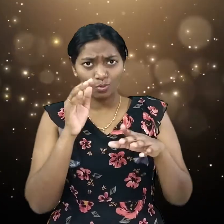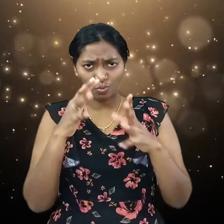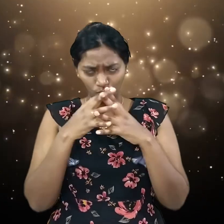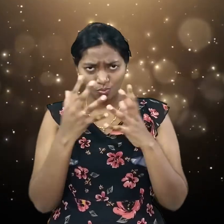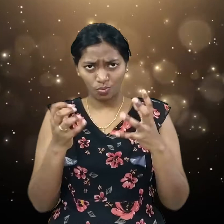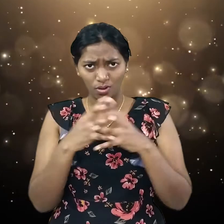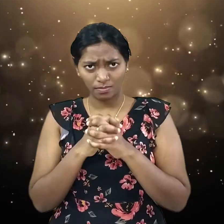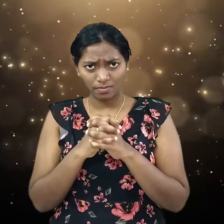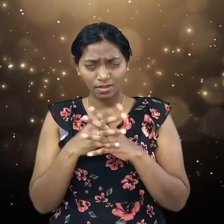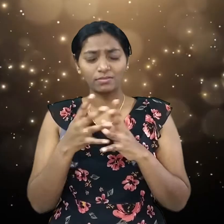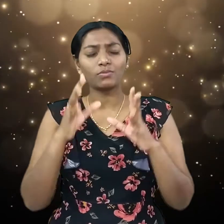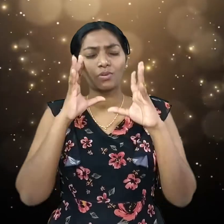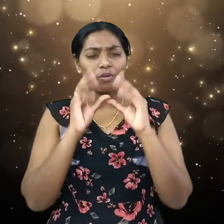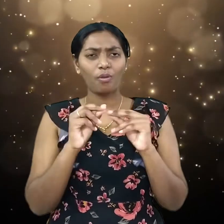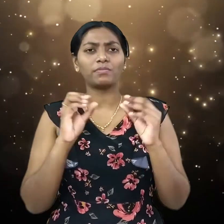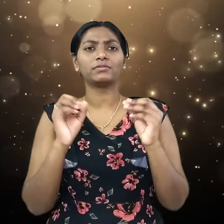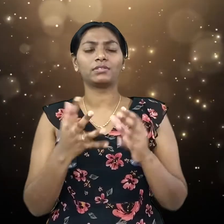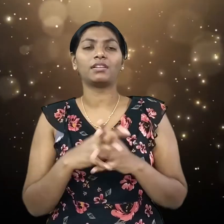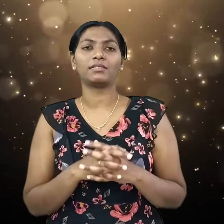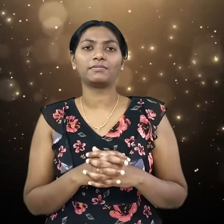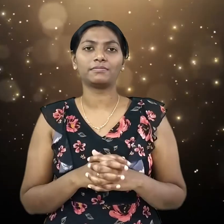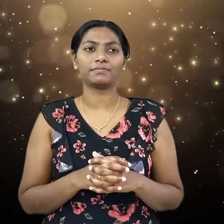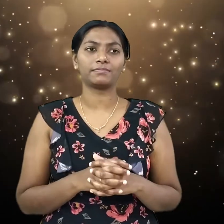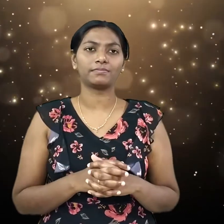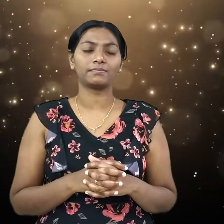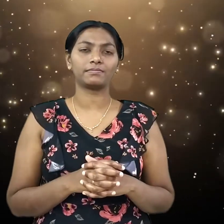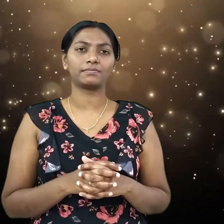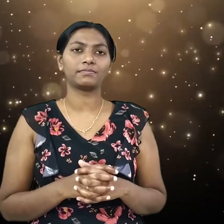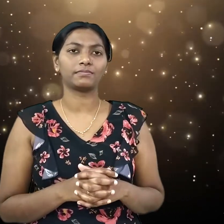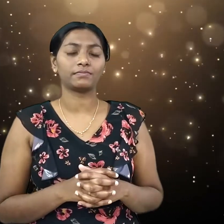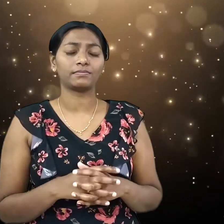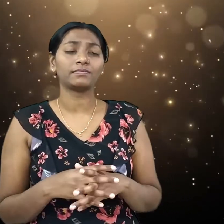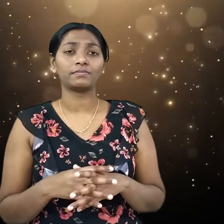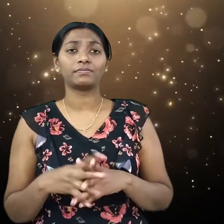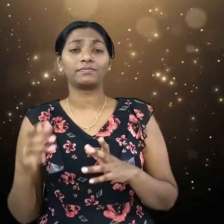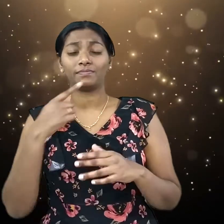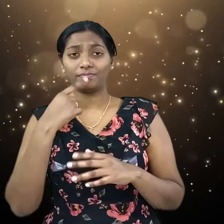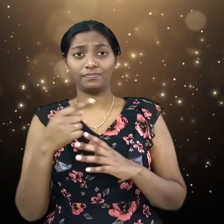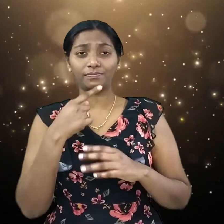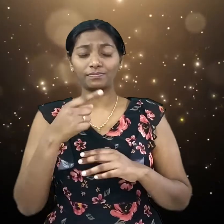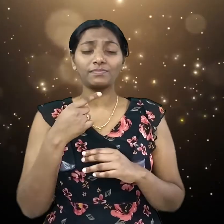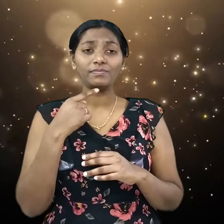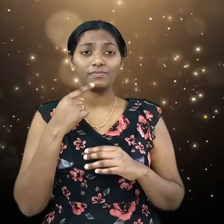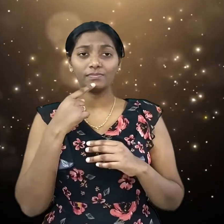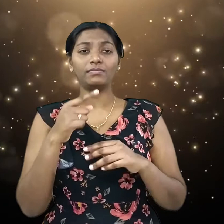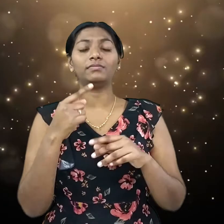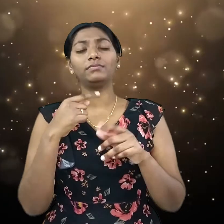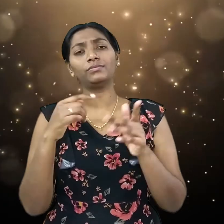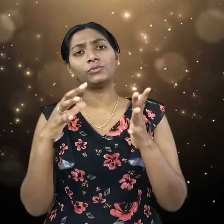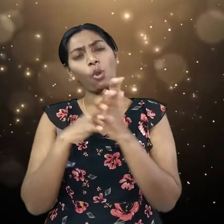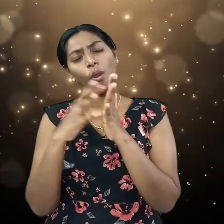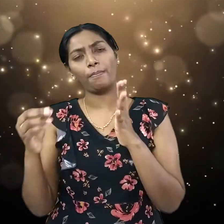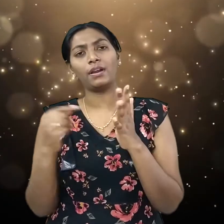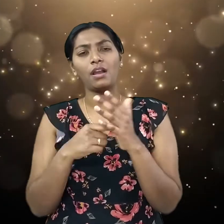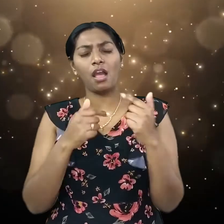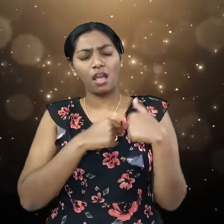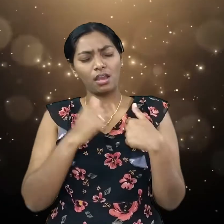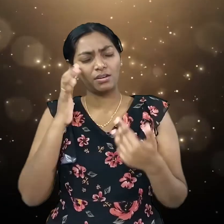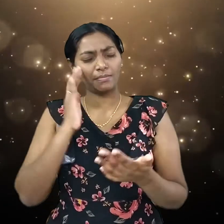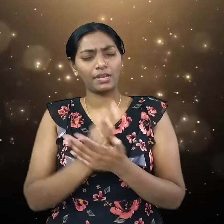आपसे करता है। करना चाहेंगे प्रार्थना? तो आंखें बंद कर लीजिए, और जो मैं कहूँ मेरे पीछे अपने मुंह से